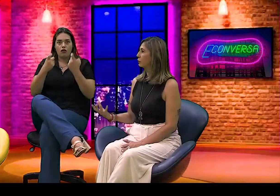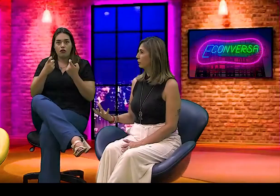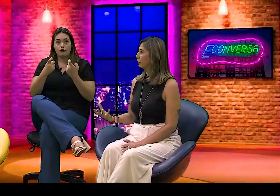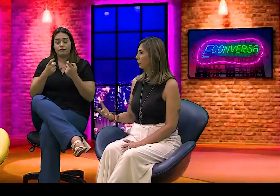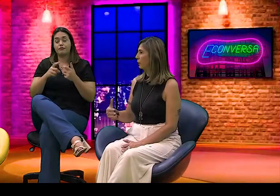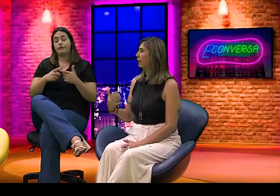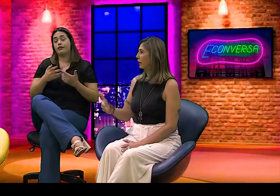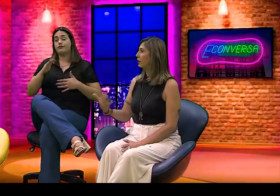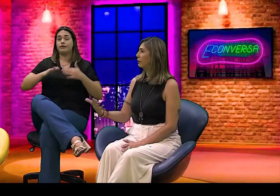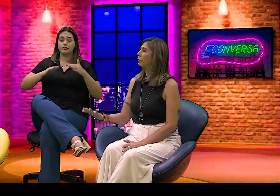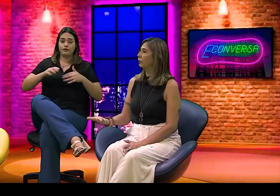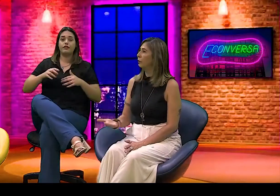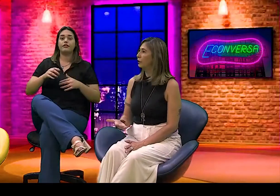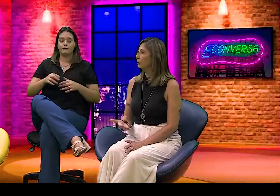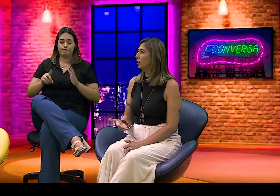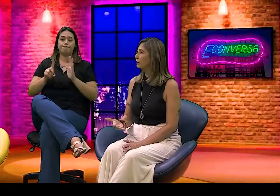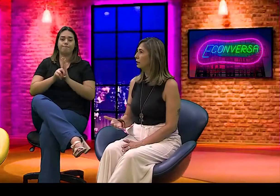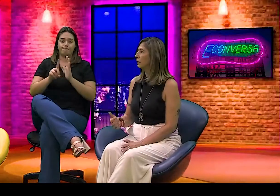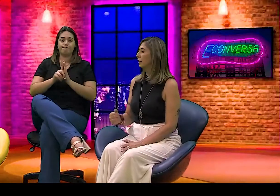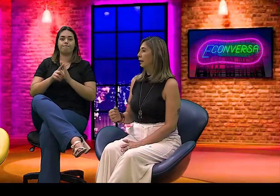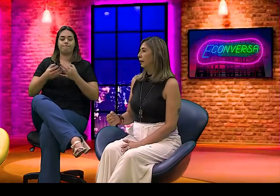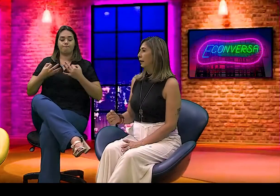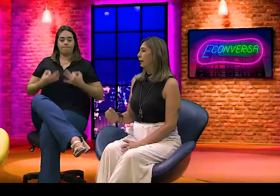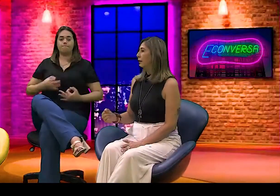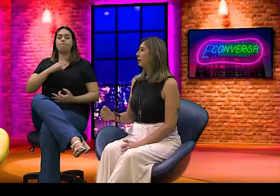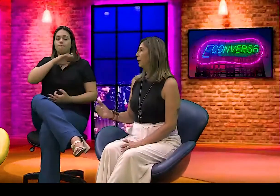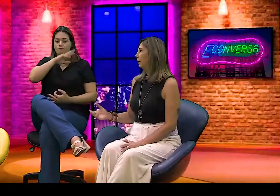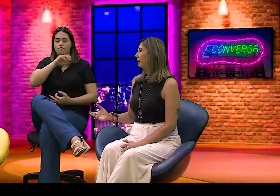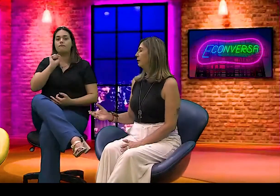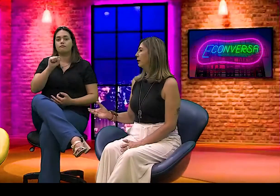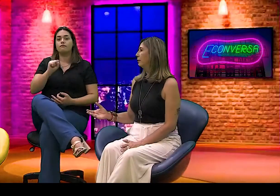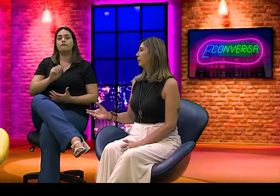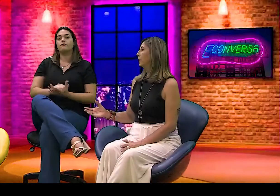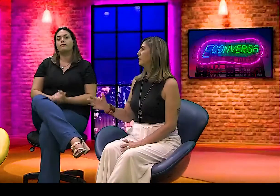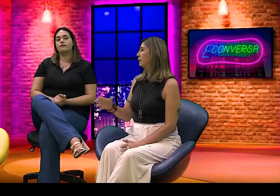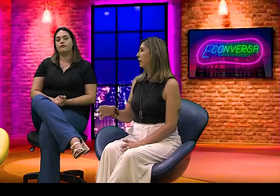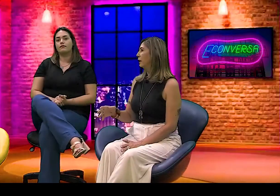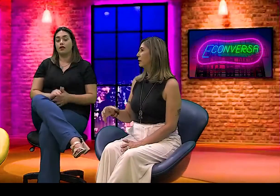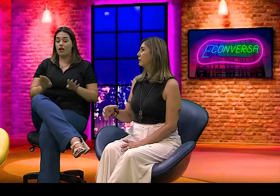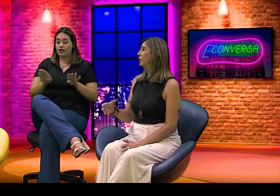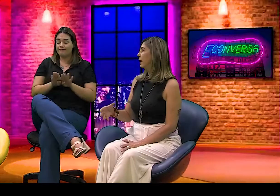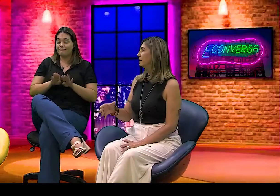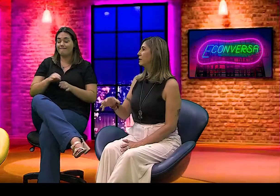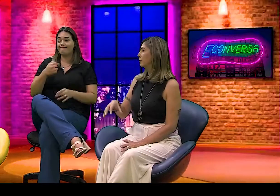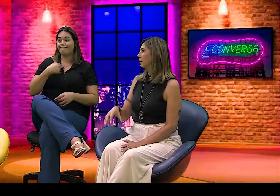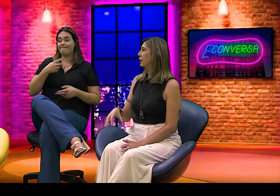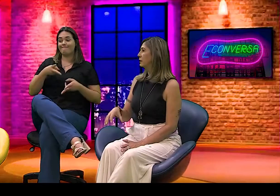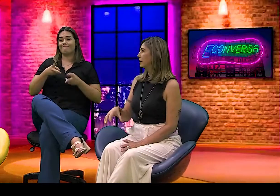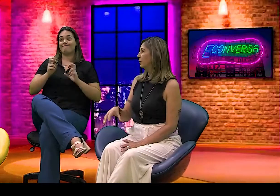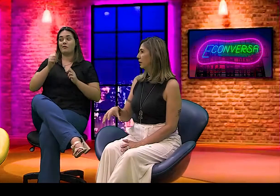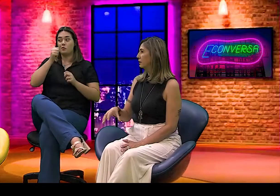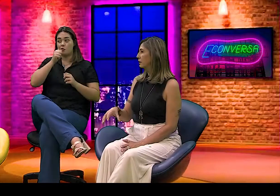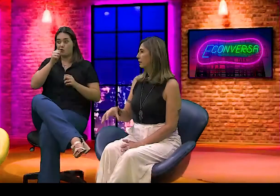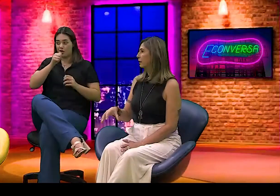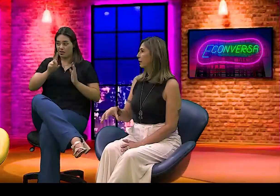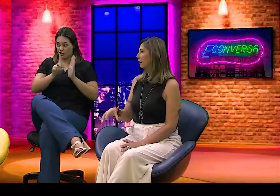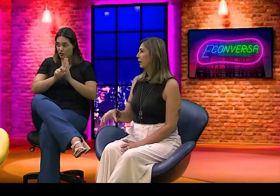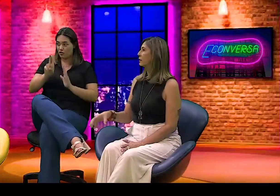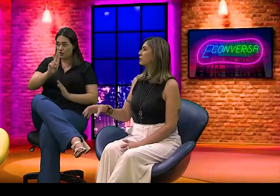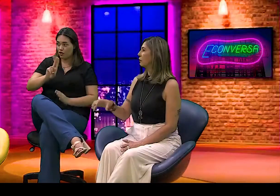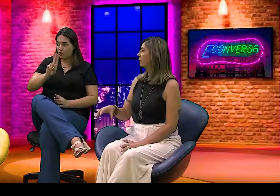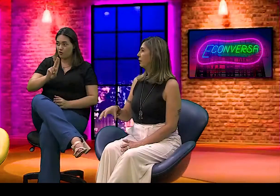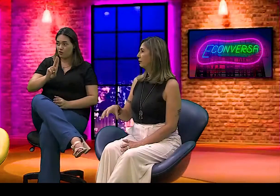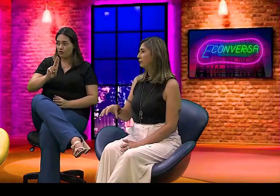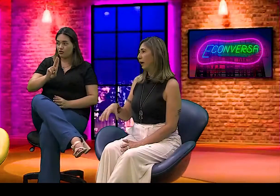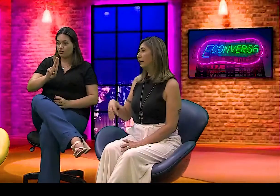tira a pessoa do prumo e ela acaba tendo comportamentos ruins. E também, né, percebi que as mulheres que são dependentes químicas,